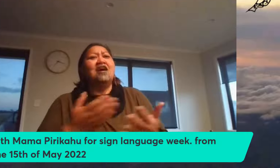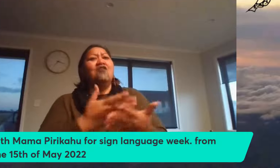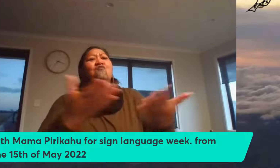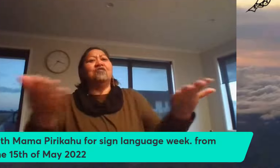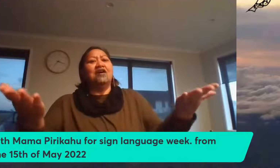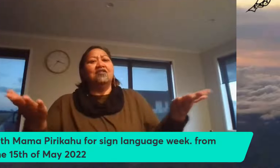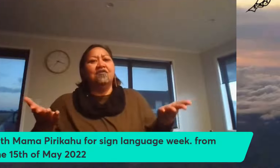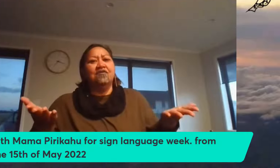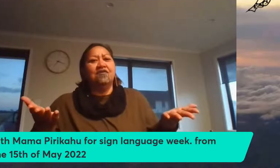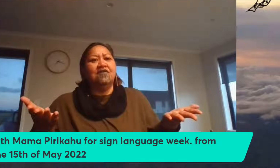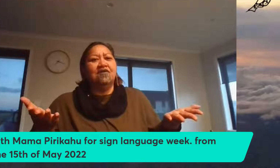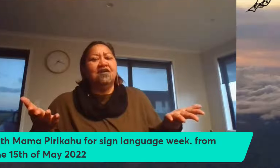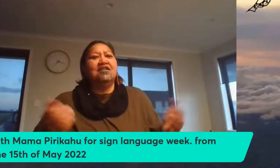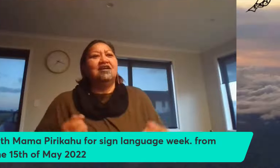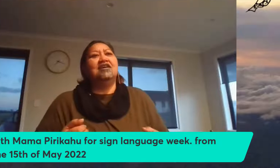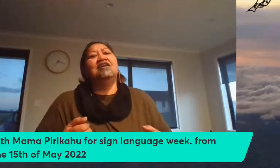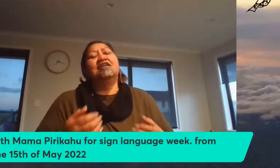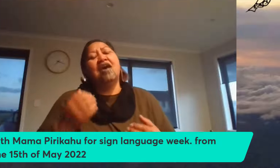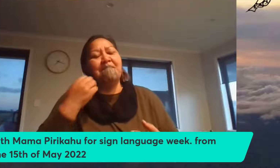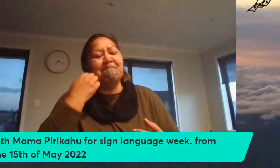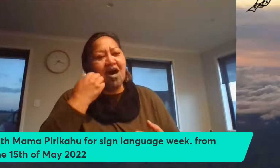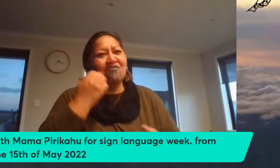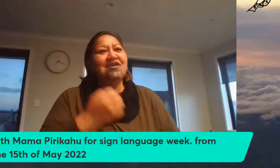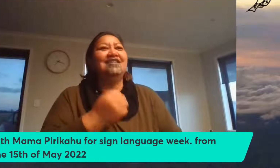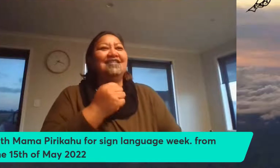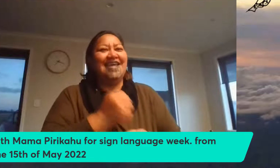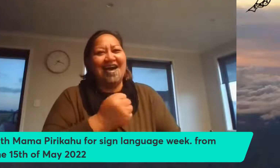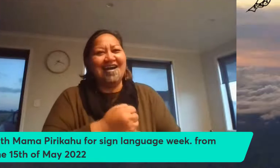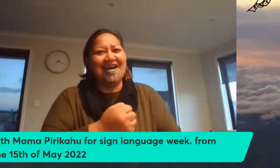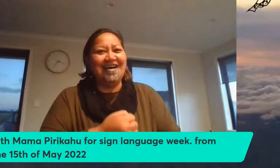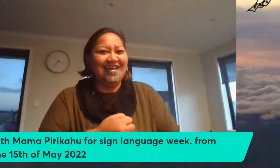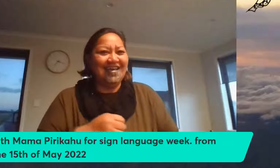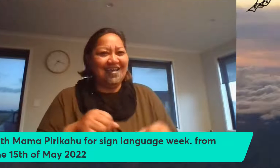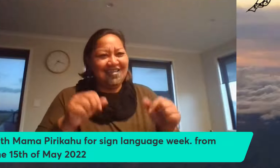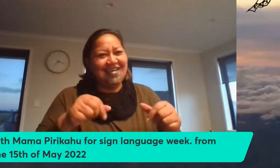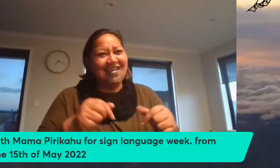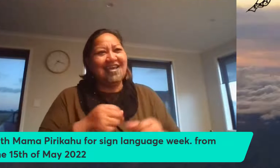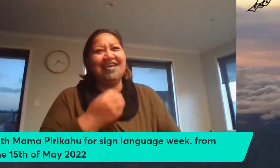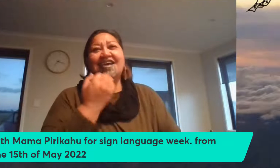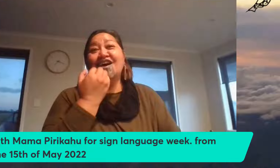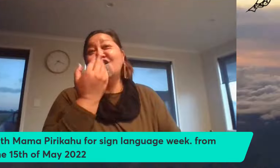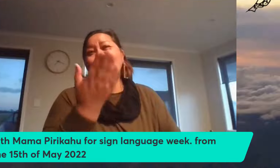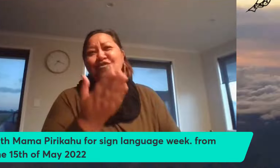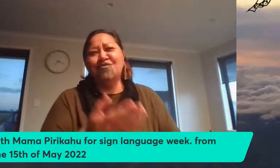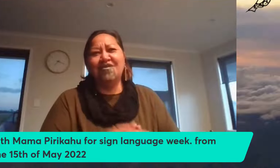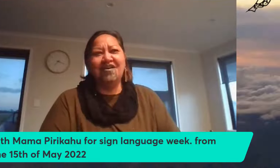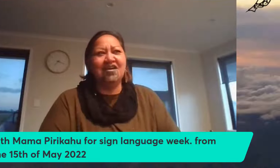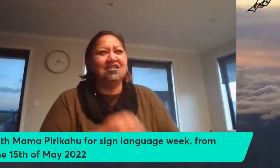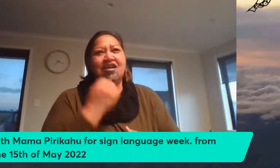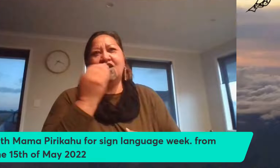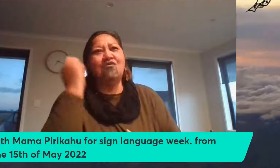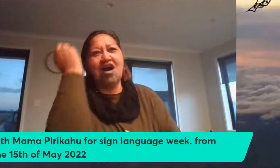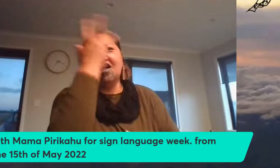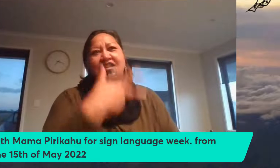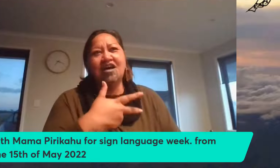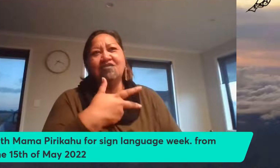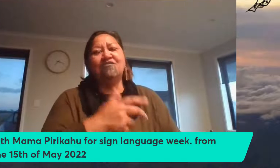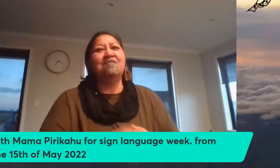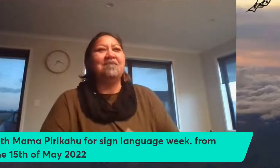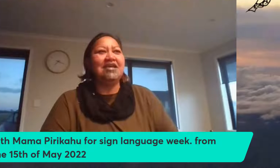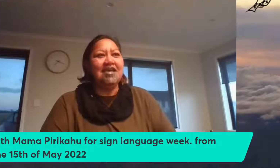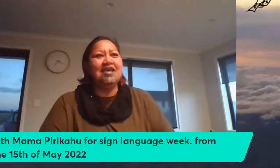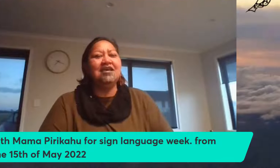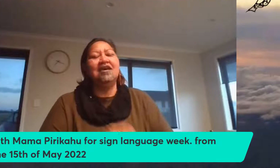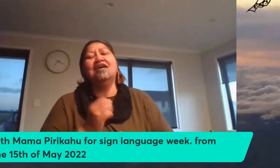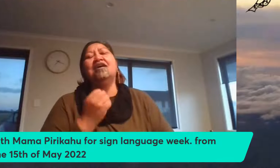ake ana ko tātou. Nā reira, kia Māori te hanga I tēnei reo. te reo